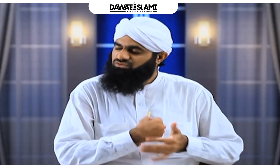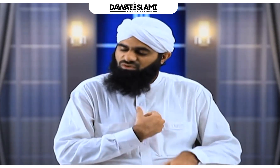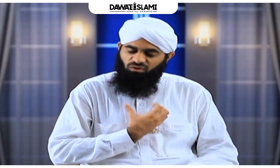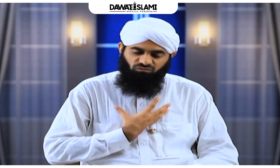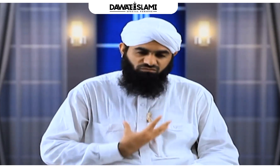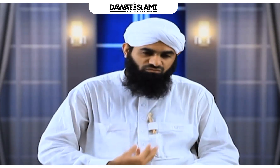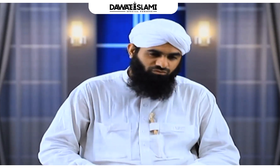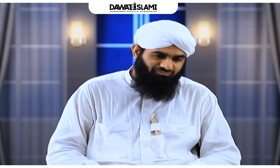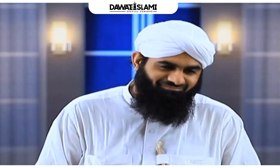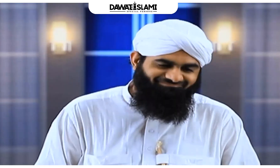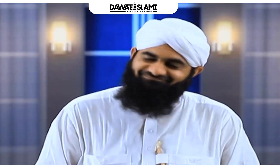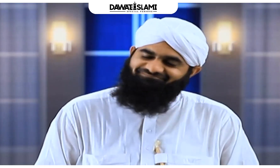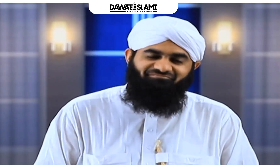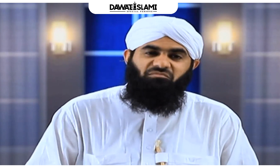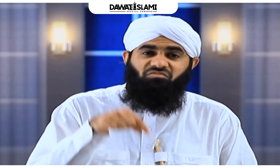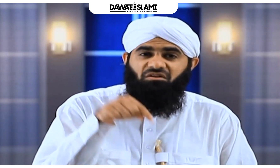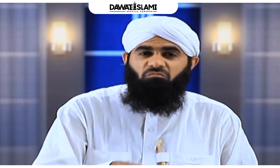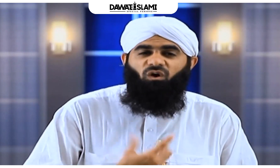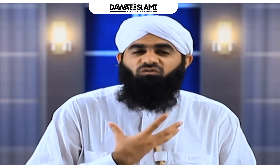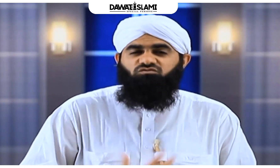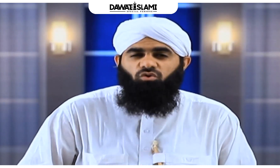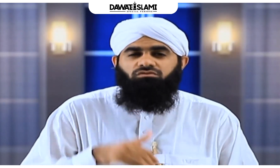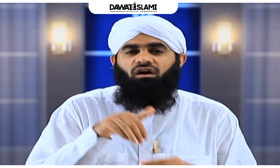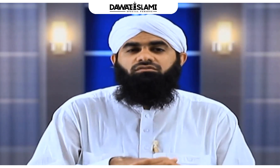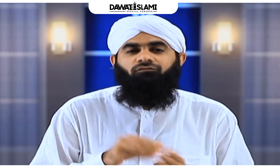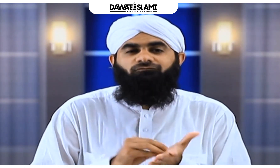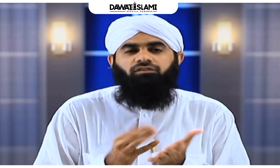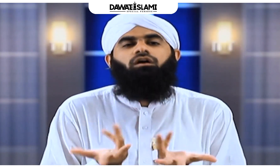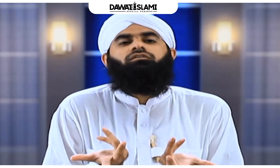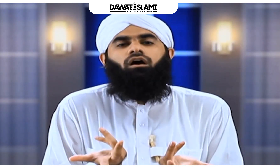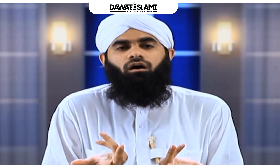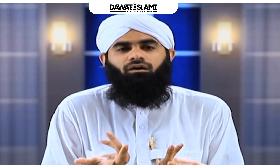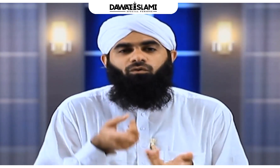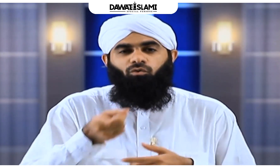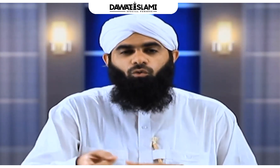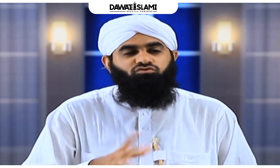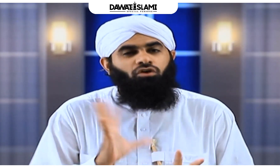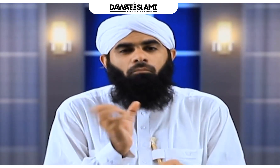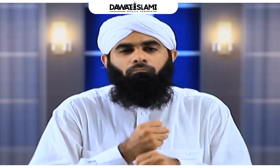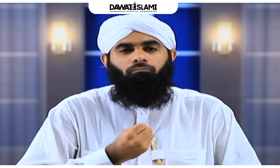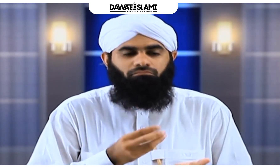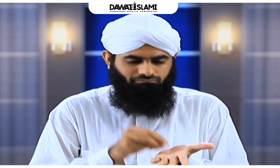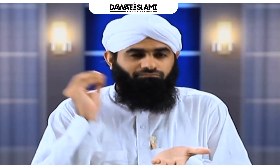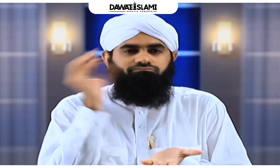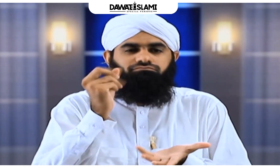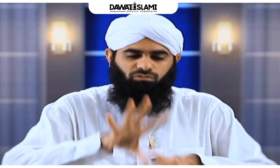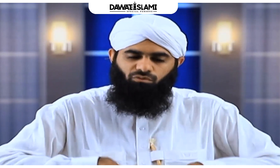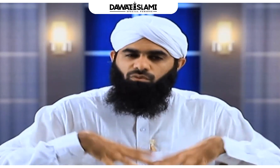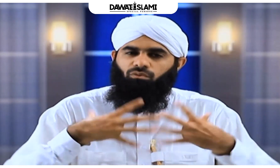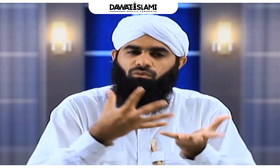لگا، مگر اب اس کا افسوس کرنا بیکار تھا کہ وہ انمول ہیرے اس کے ہاتھ سے نکل چکے